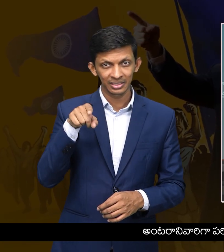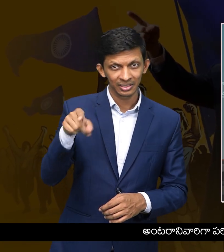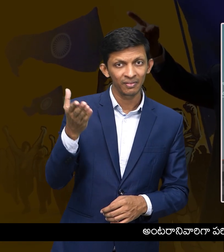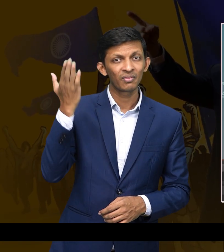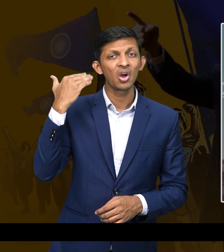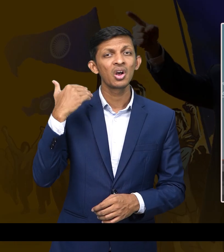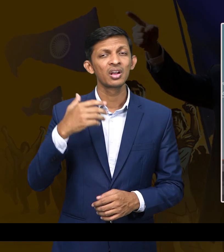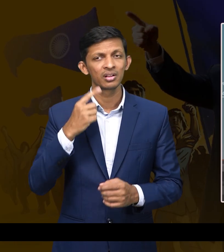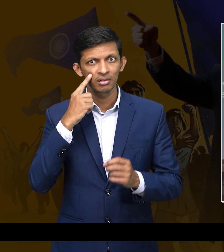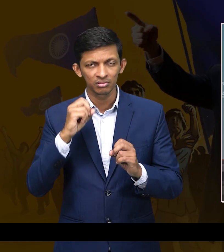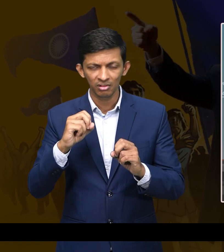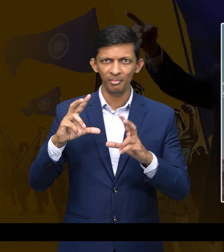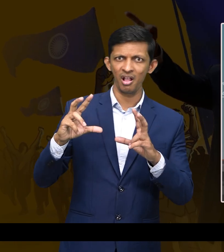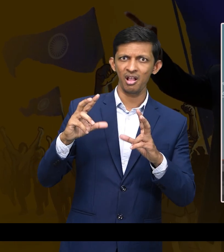అతను నివ్వెరపోయాడు.